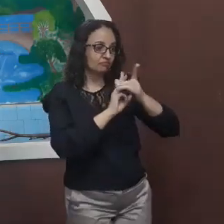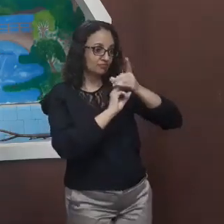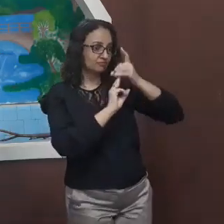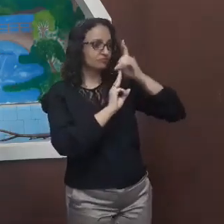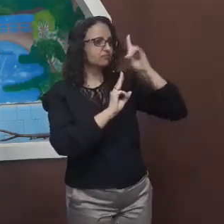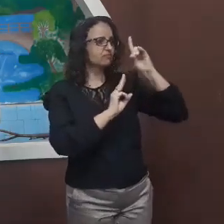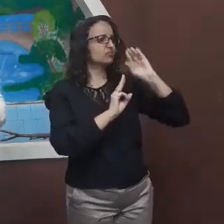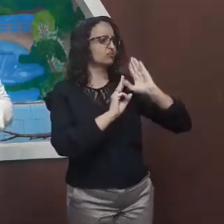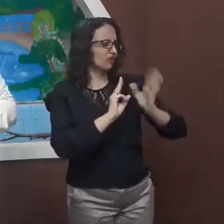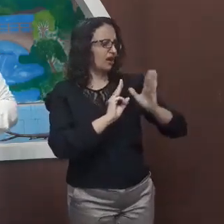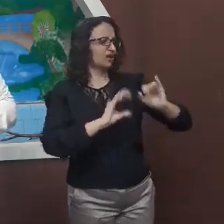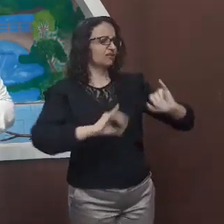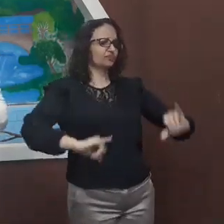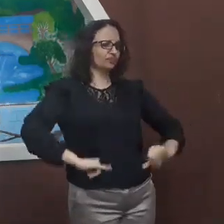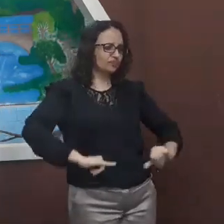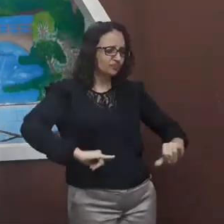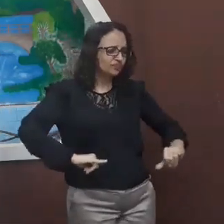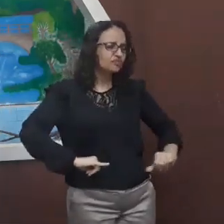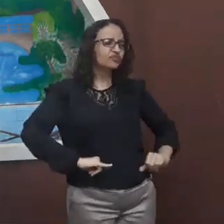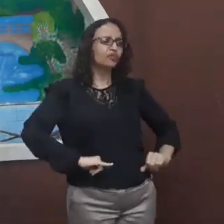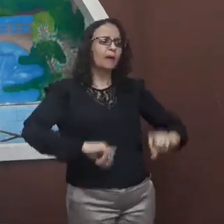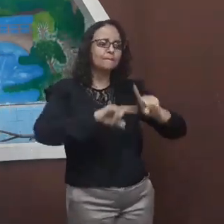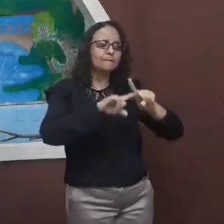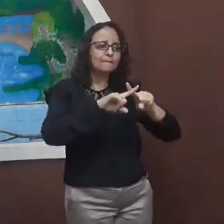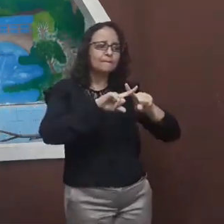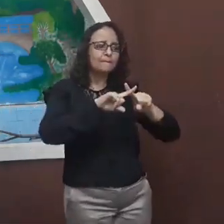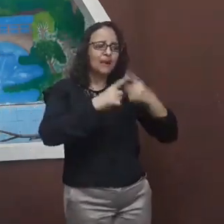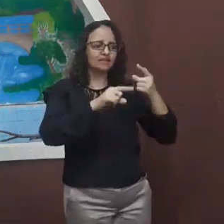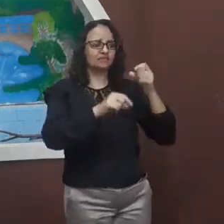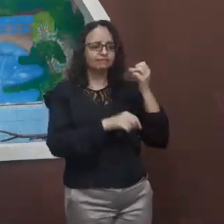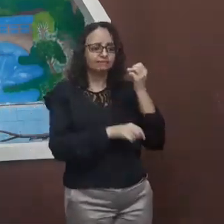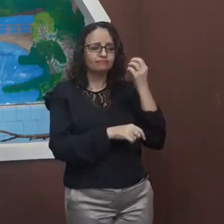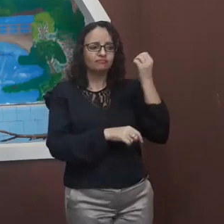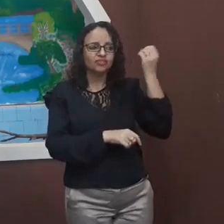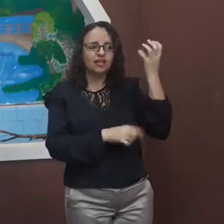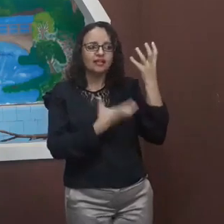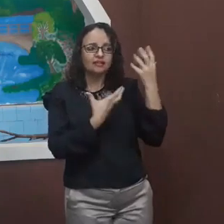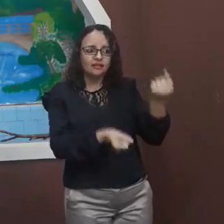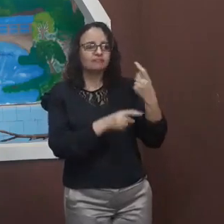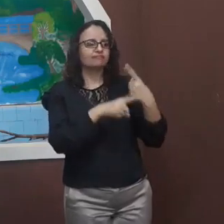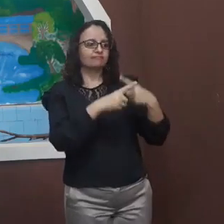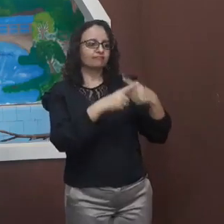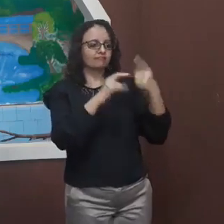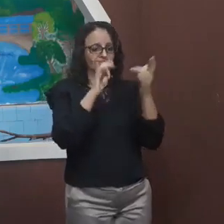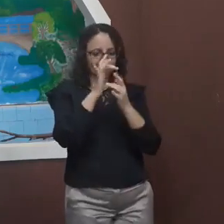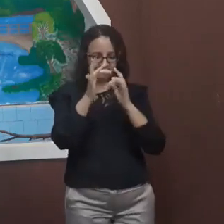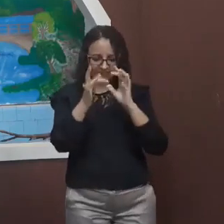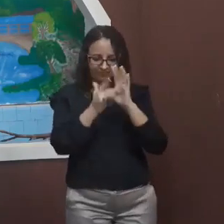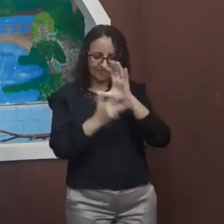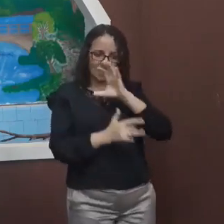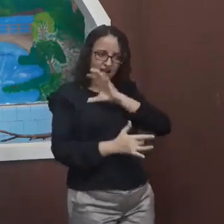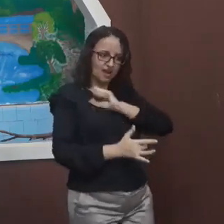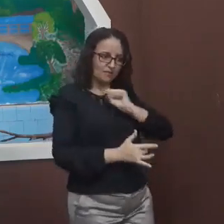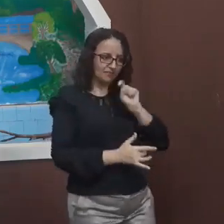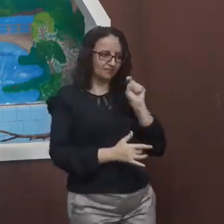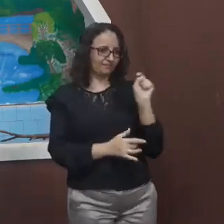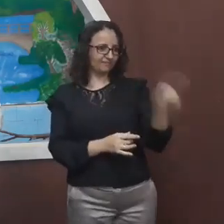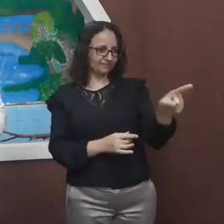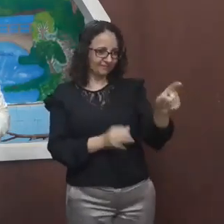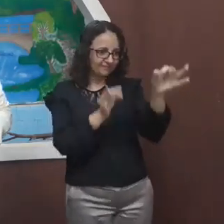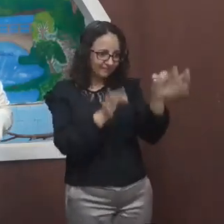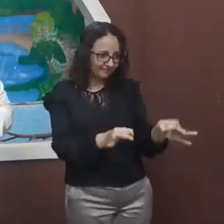povo. Jesus vai lá para fazer essa viagem. Por quê? Porque Ele ama. Deus te ama.